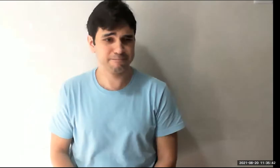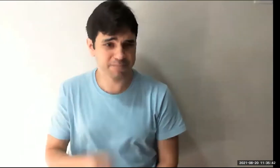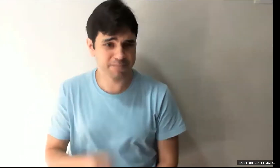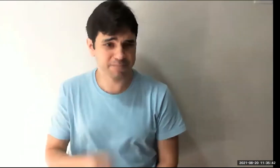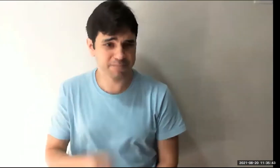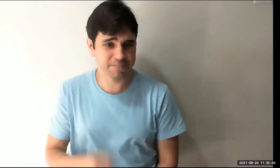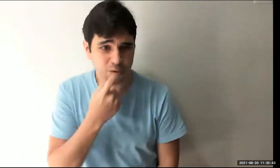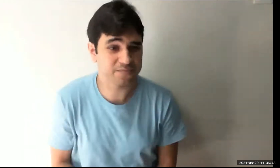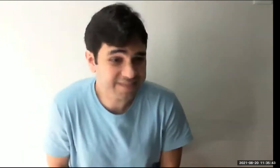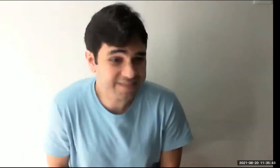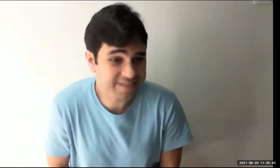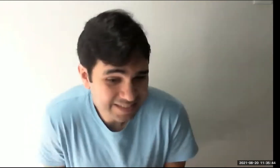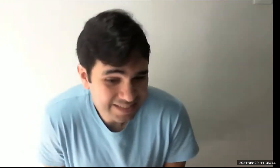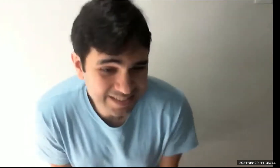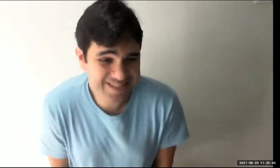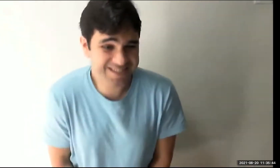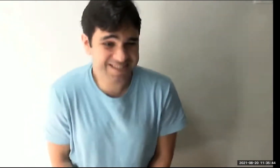Marcos, que é um complemento.